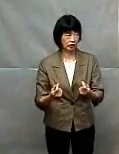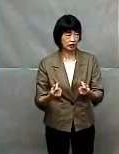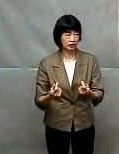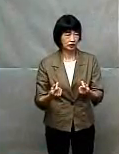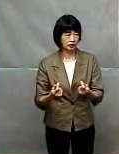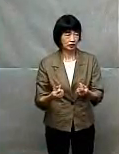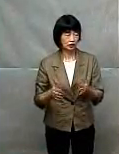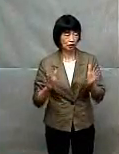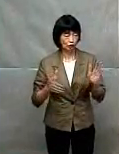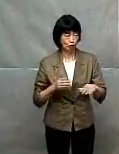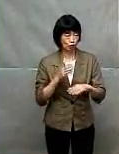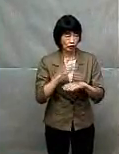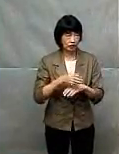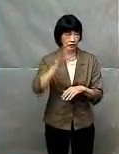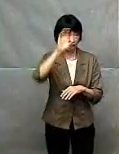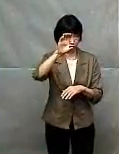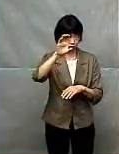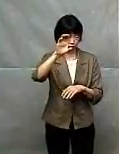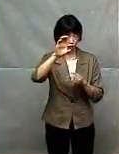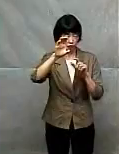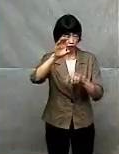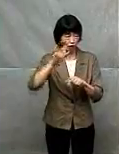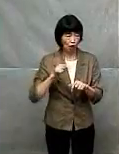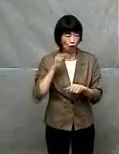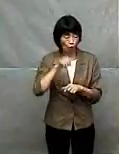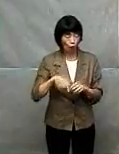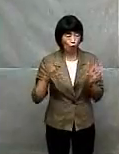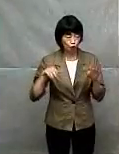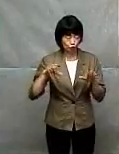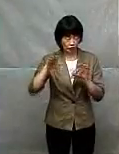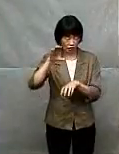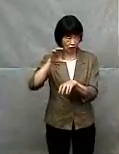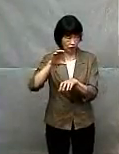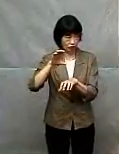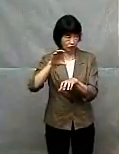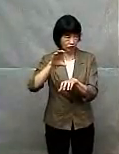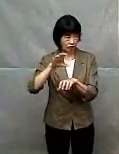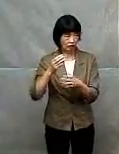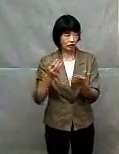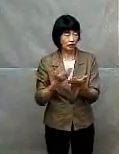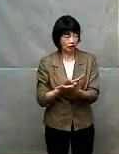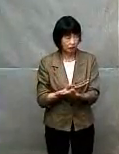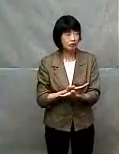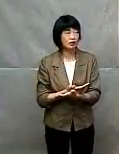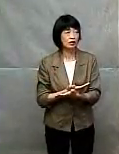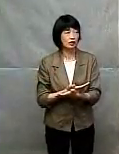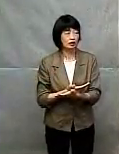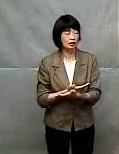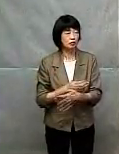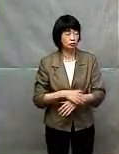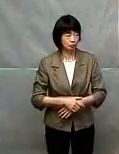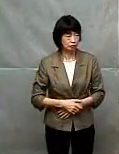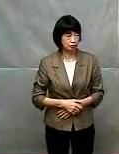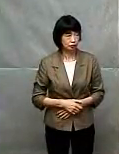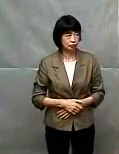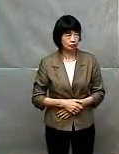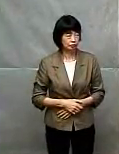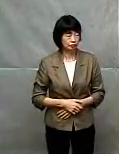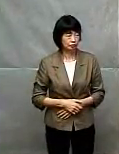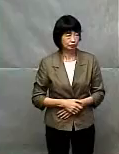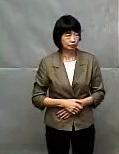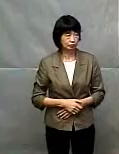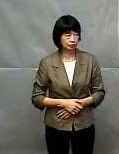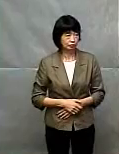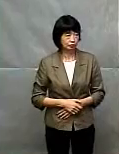応じるというのが通例でございますので、まあ、プロジェクトチームの名称につきましても基本計画